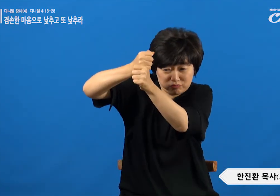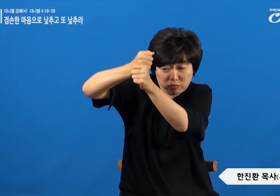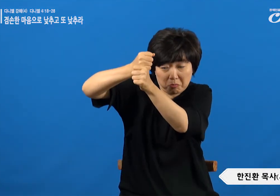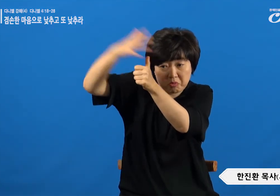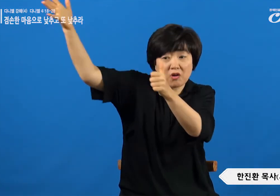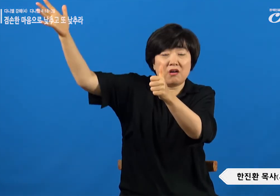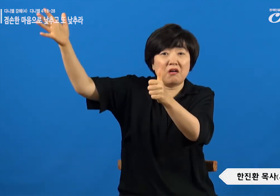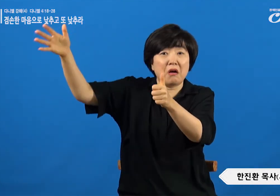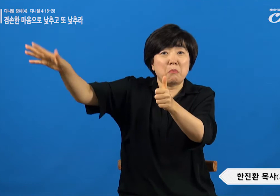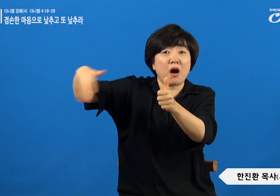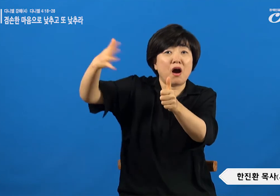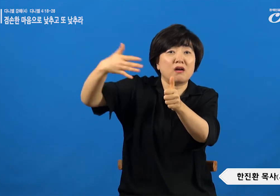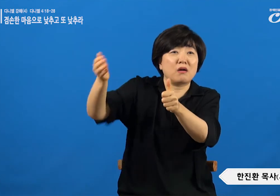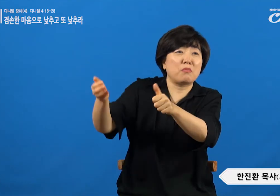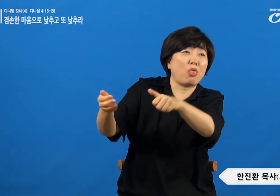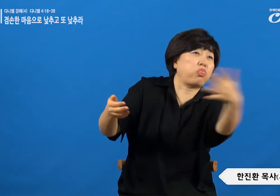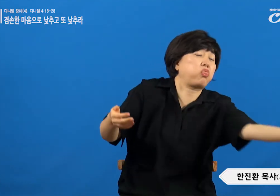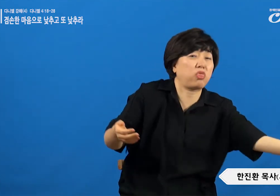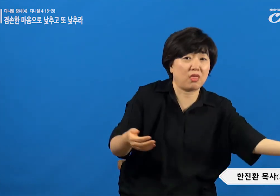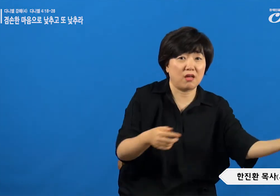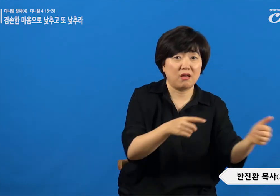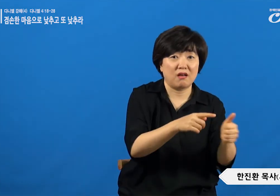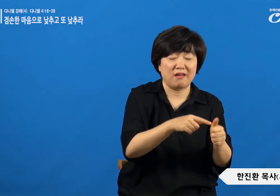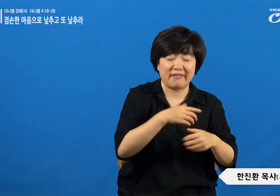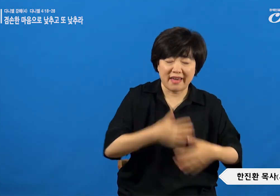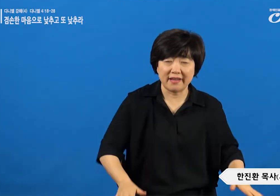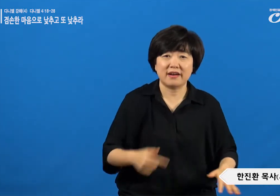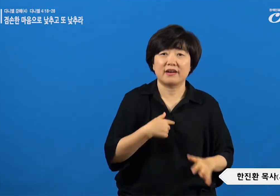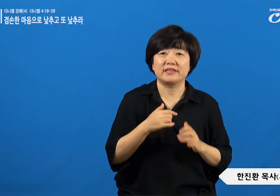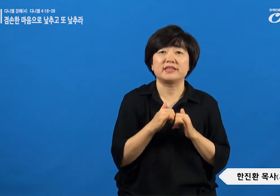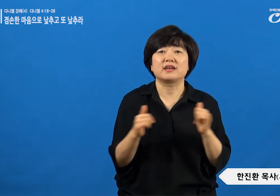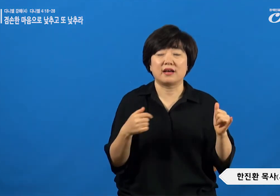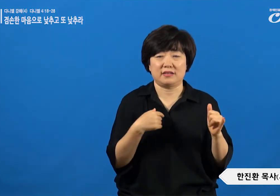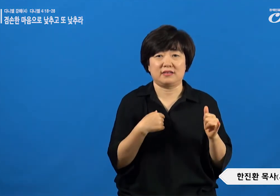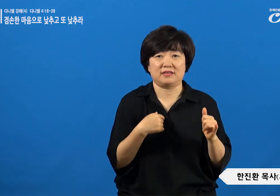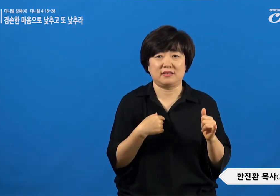놓아버리면 어느 바람에 날아갈지 모르는 그런